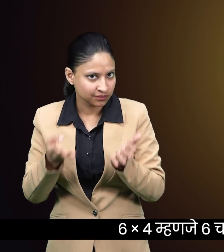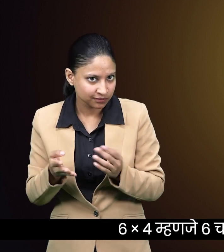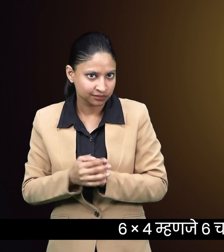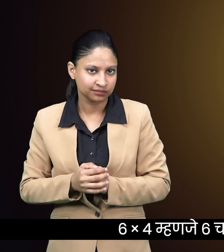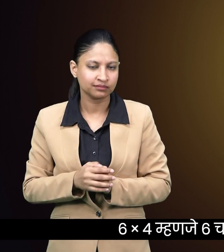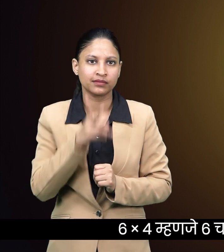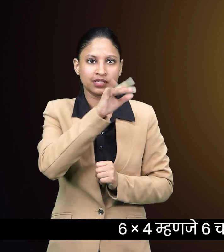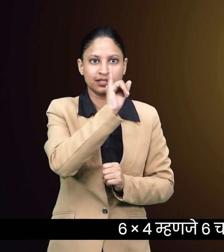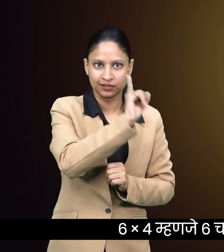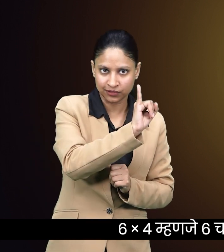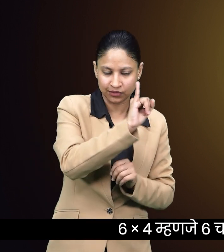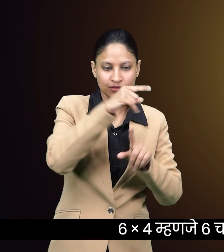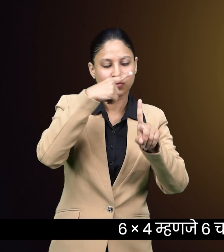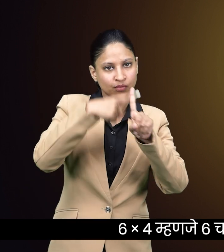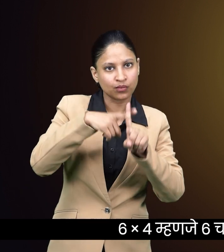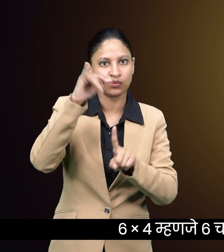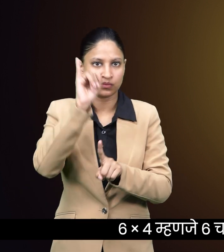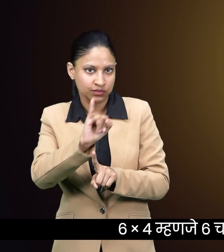24.